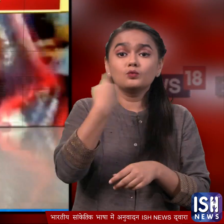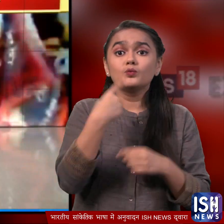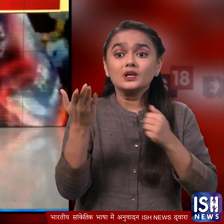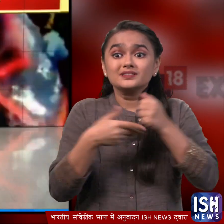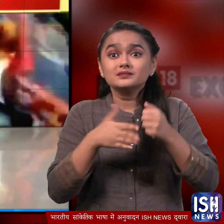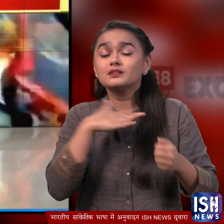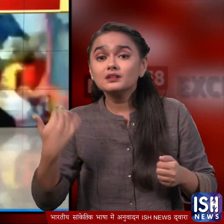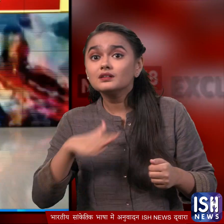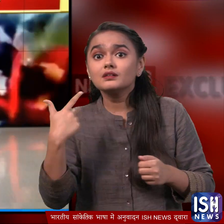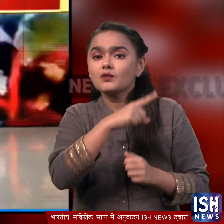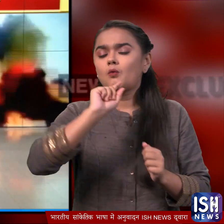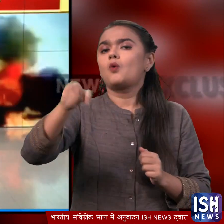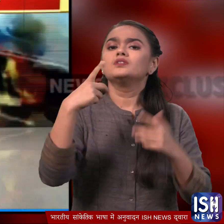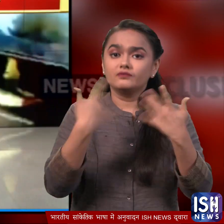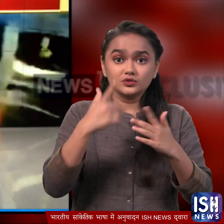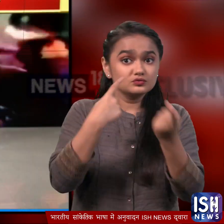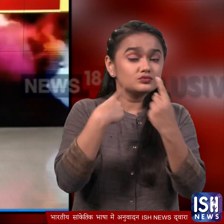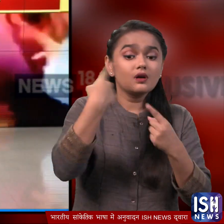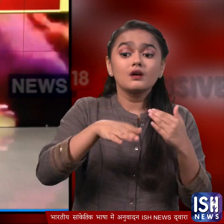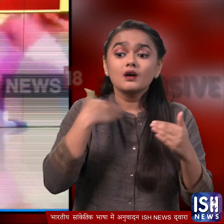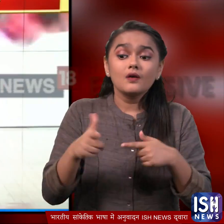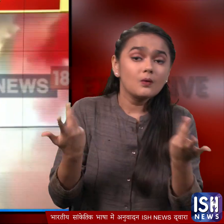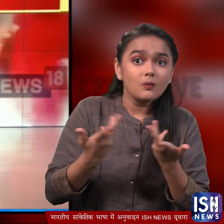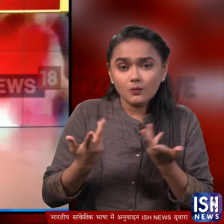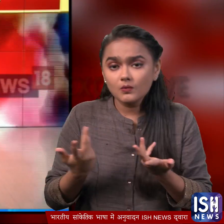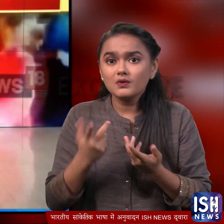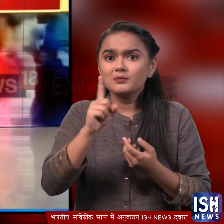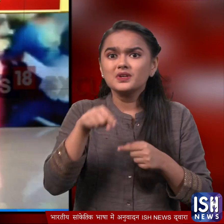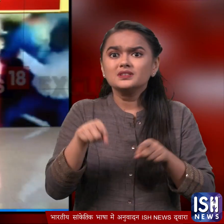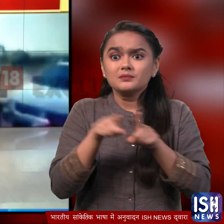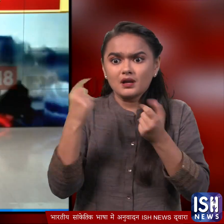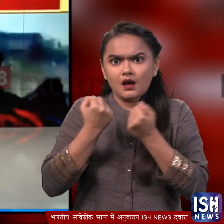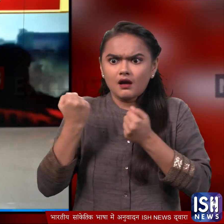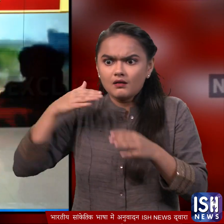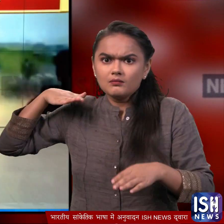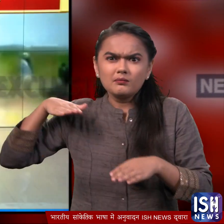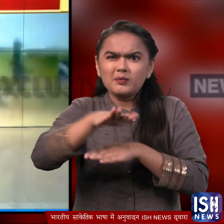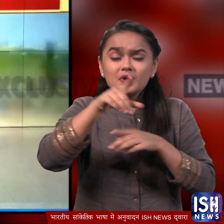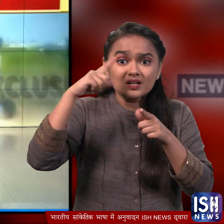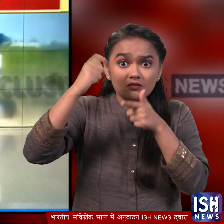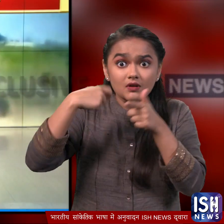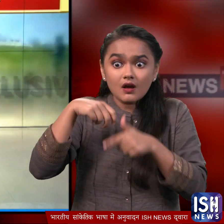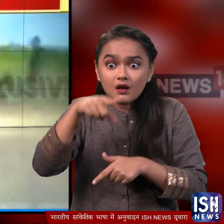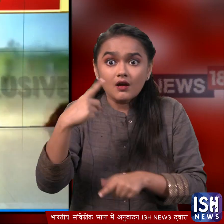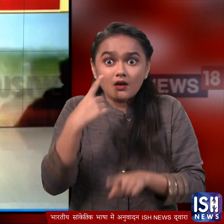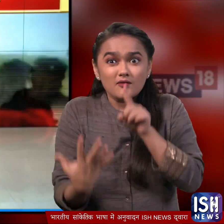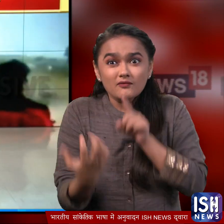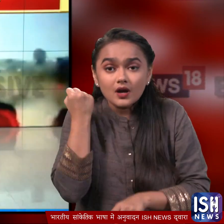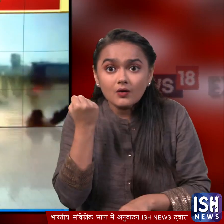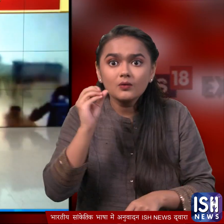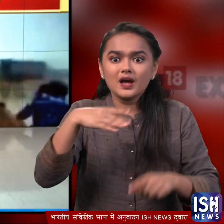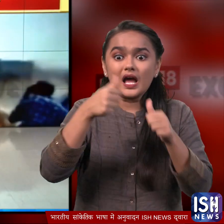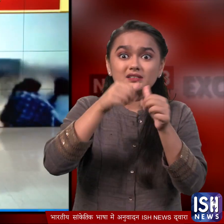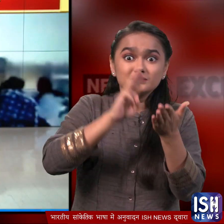को मुआवजे समेत जांच के आदेश दिए थे, जो शुरू हो गई। लेकिन गाड़ी से लोगों को टक्कर मारने वाला वीडियो वायरल होते ही अजय मिश्रा और